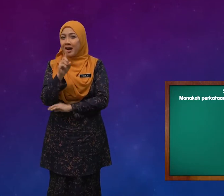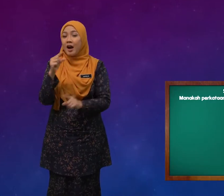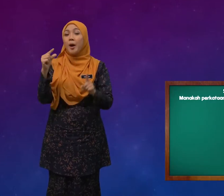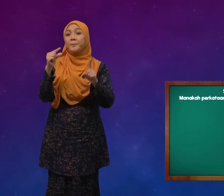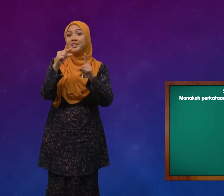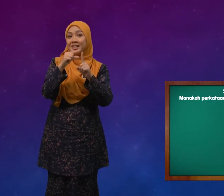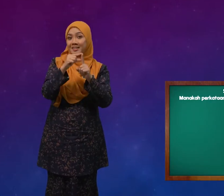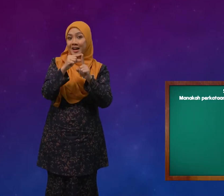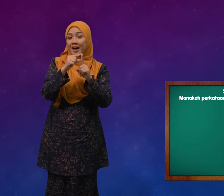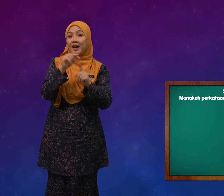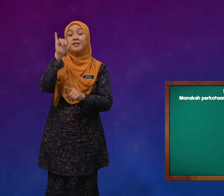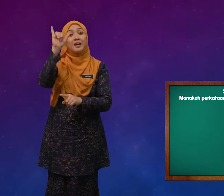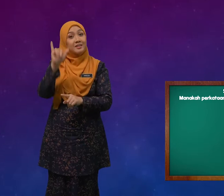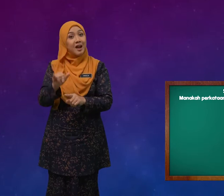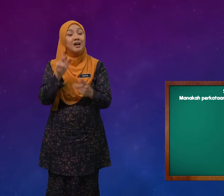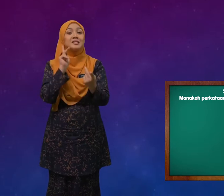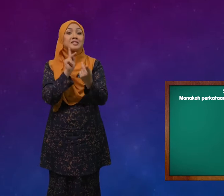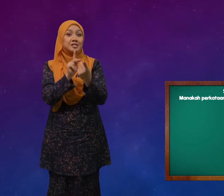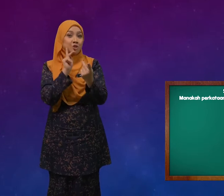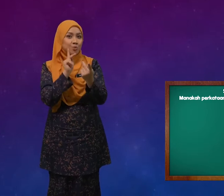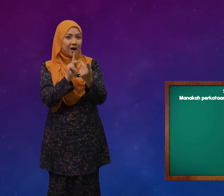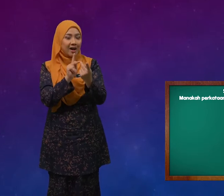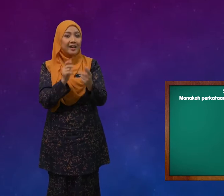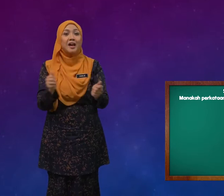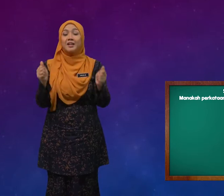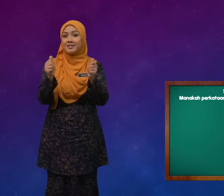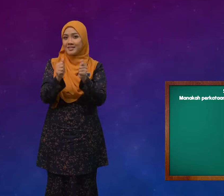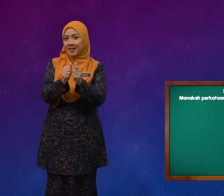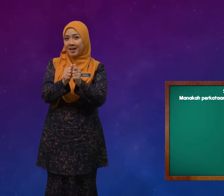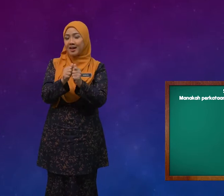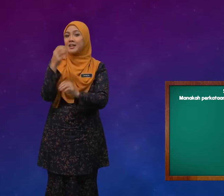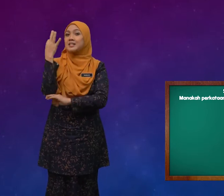Manakah perkataan yang sesuai dengan